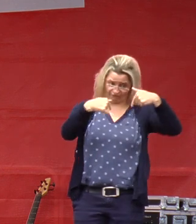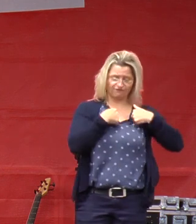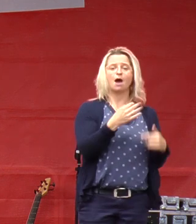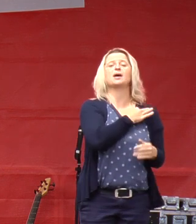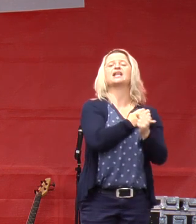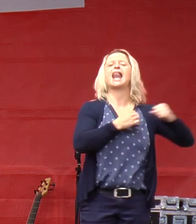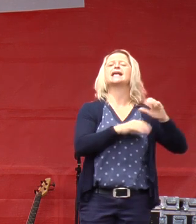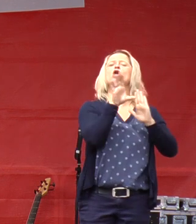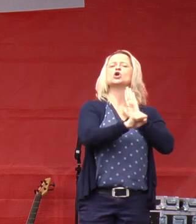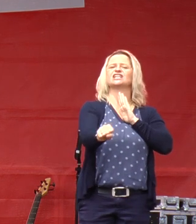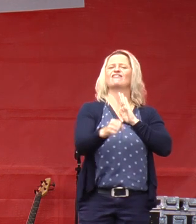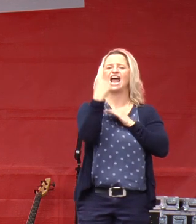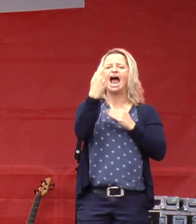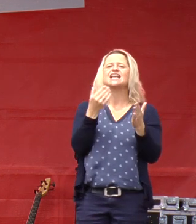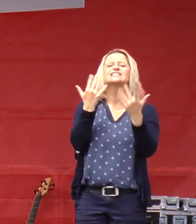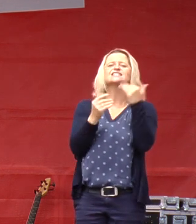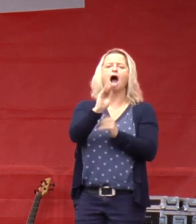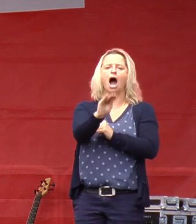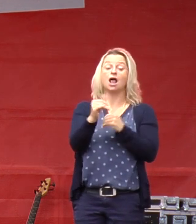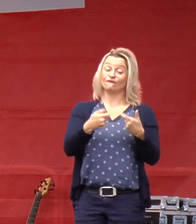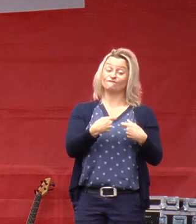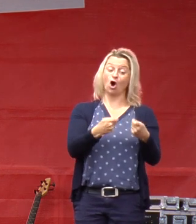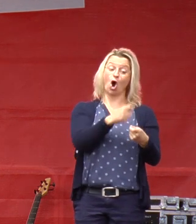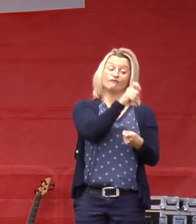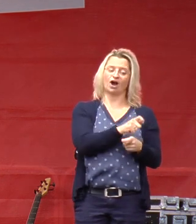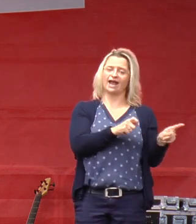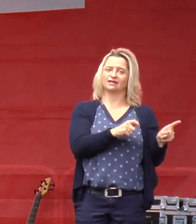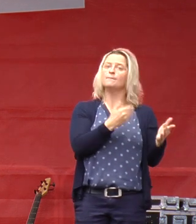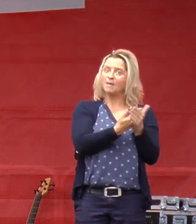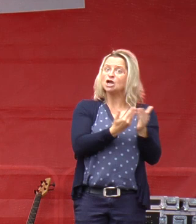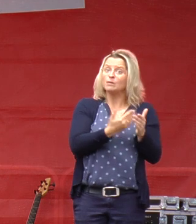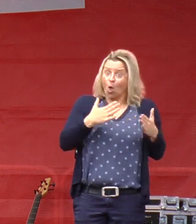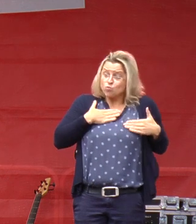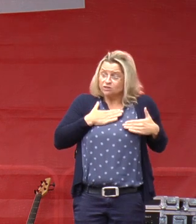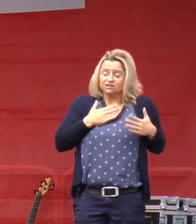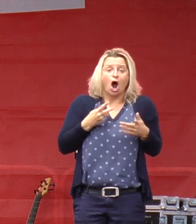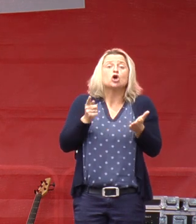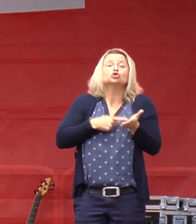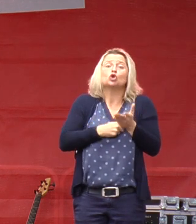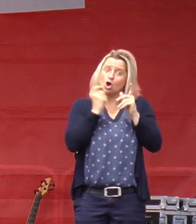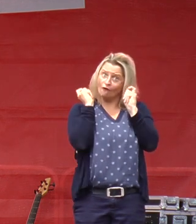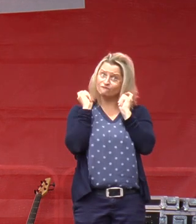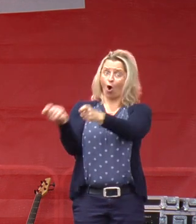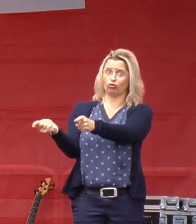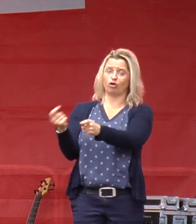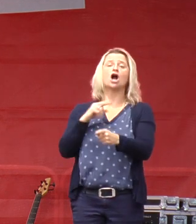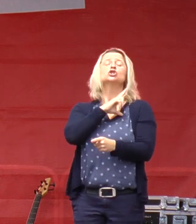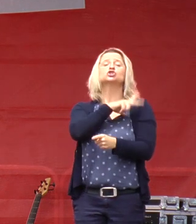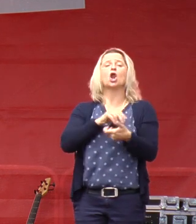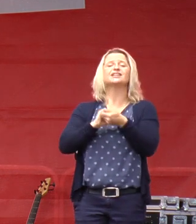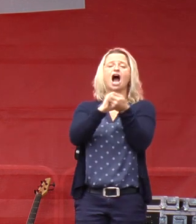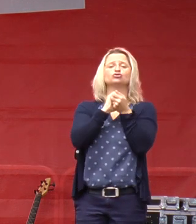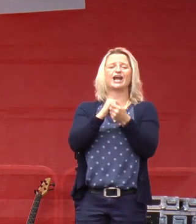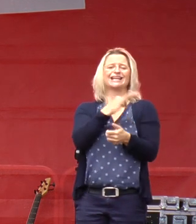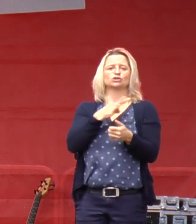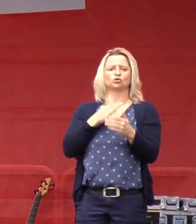eine Zahl nehmen. Eine Verkäuferin kann sicher sein, allein mit unseren Steuervorschlägen und unserer solidarischen Gesundheitsversicherung